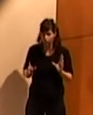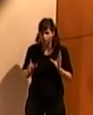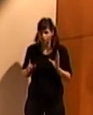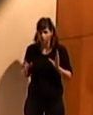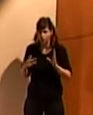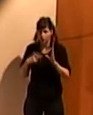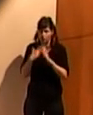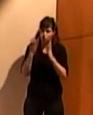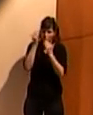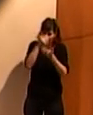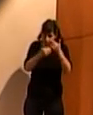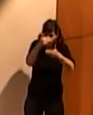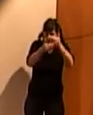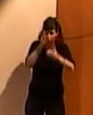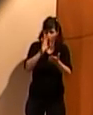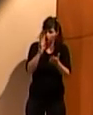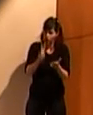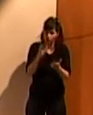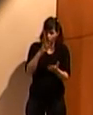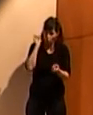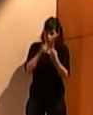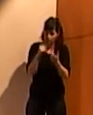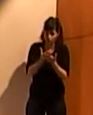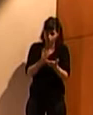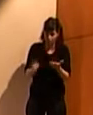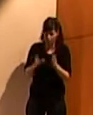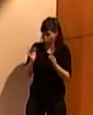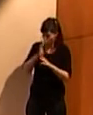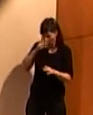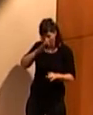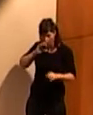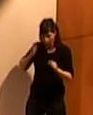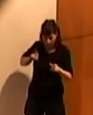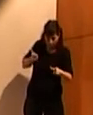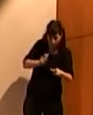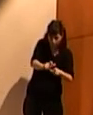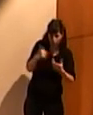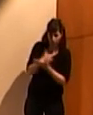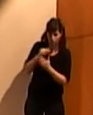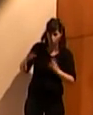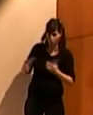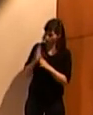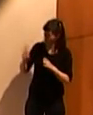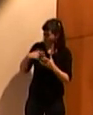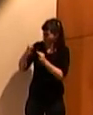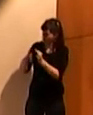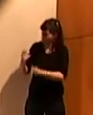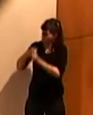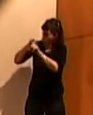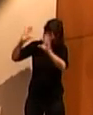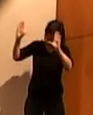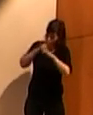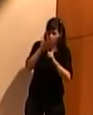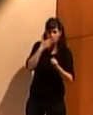on est très contente des différentes retombées qu'il peut y avoir autour. Mais plus largement, aujourd'hui,